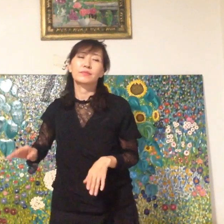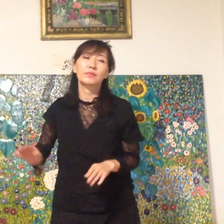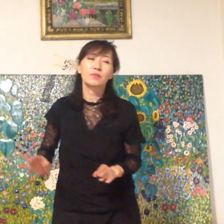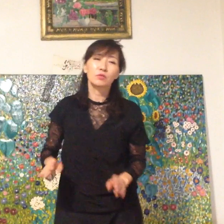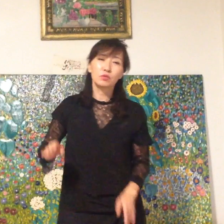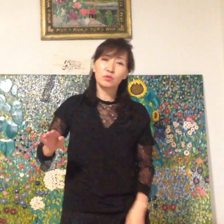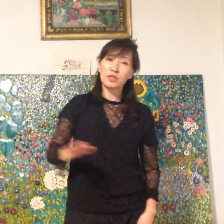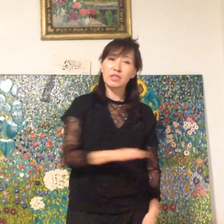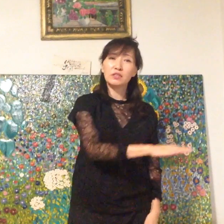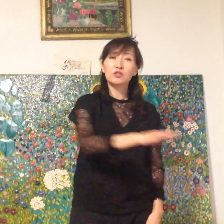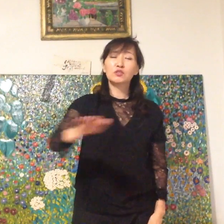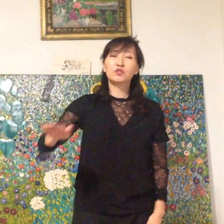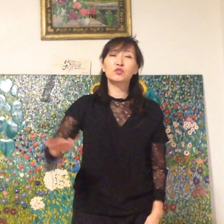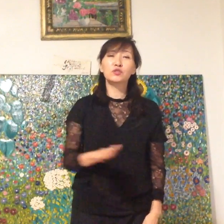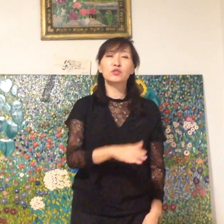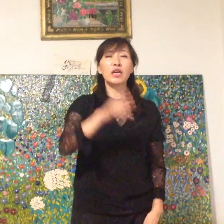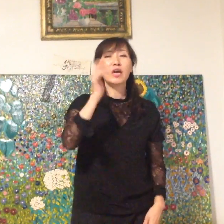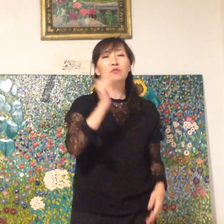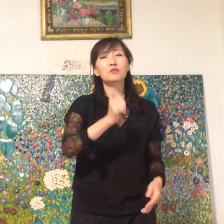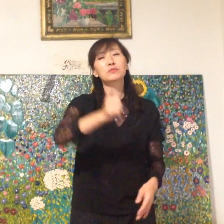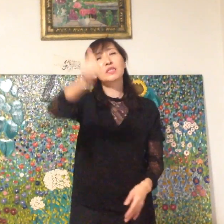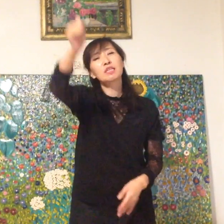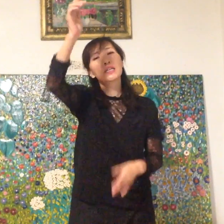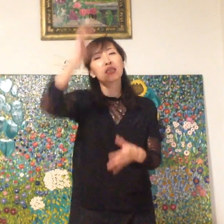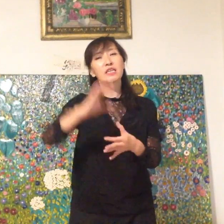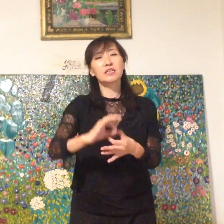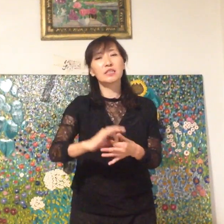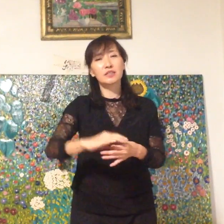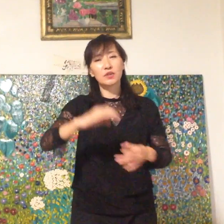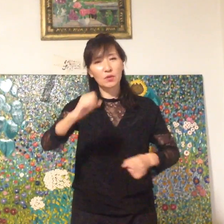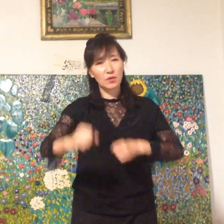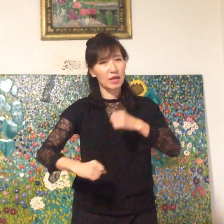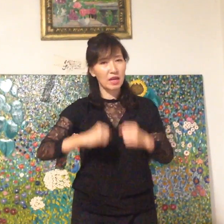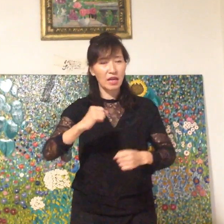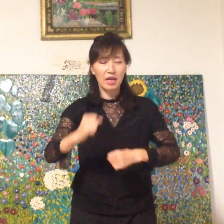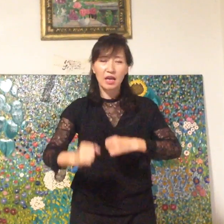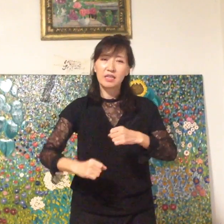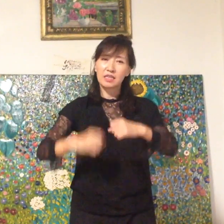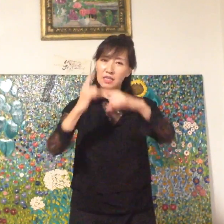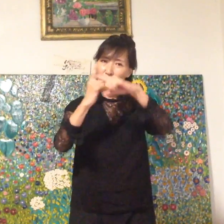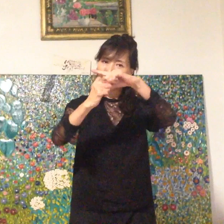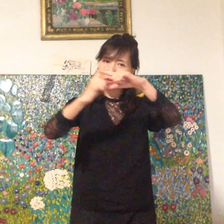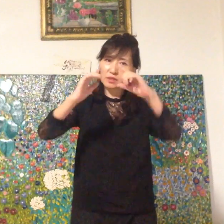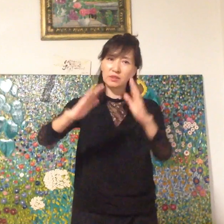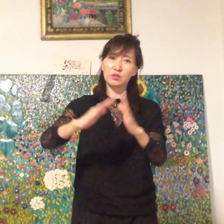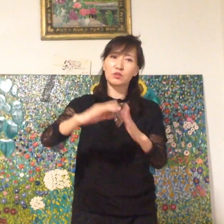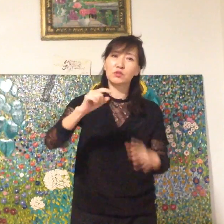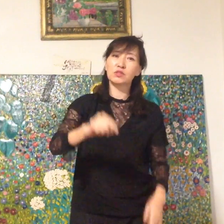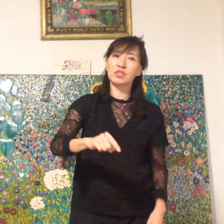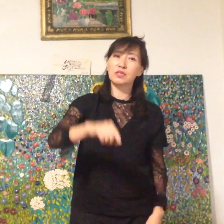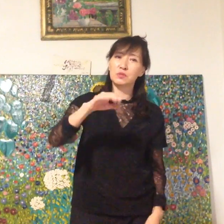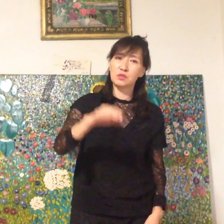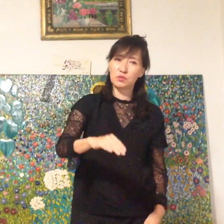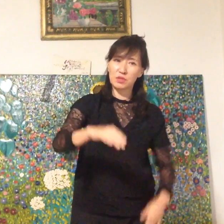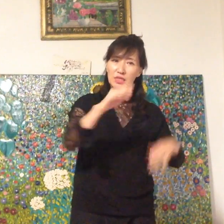우리는 주의 움직이는 교회 이곳은 주님의